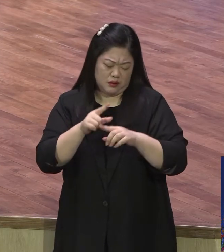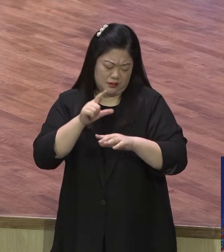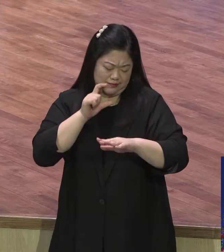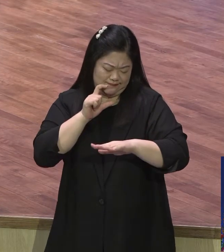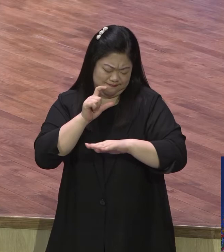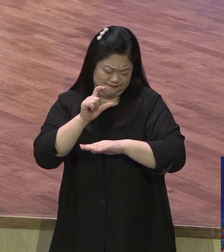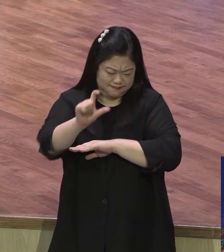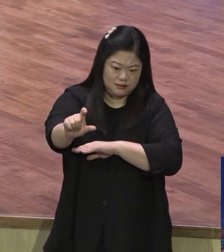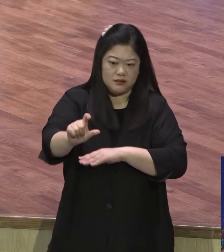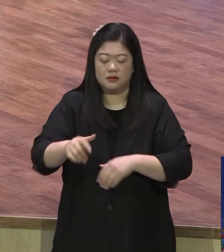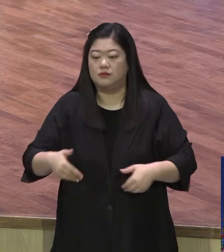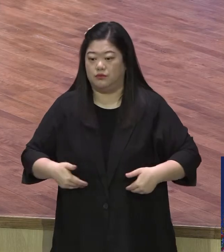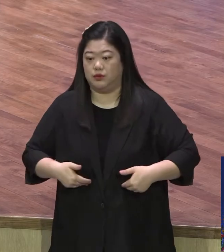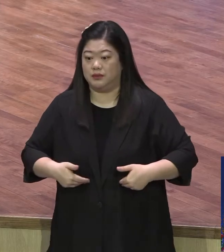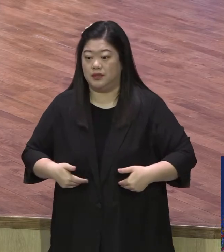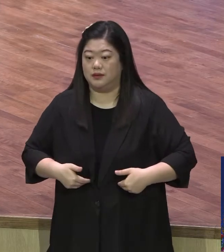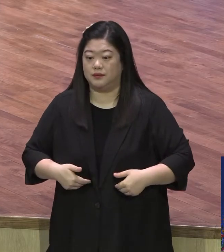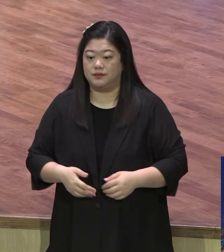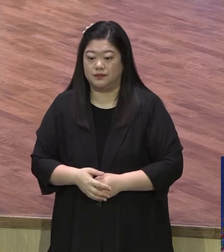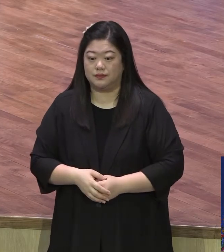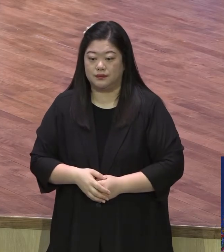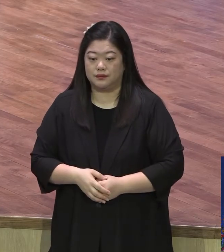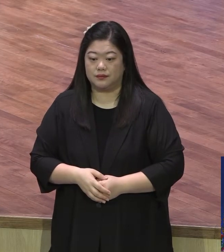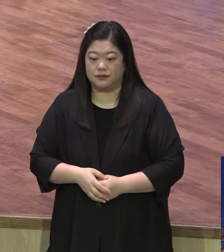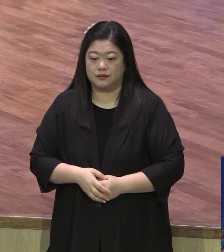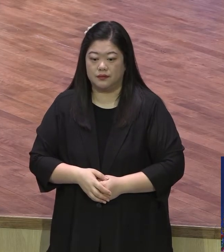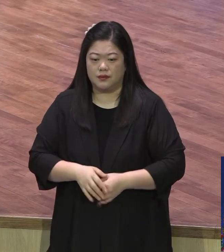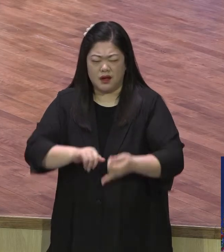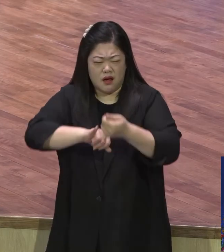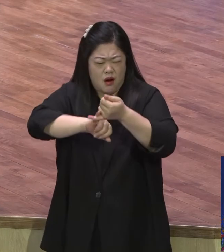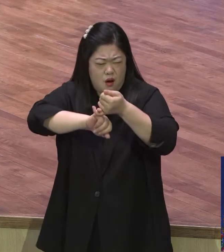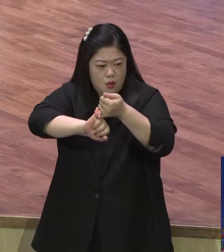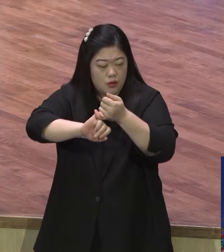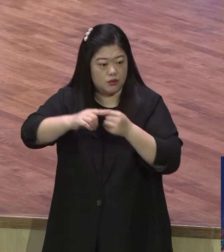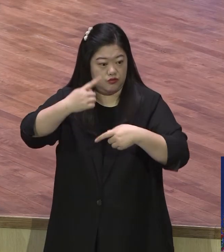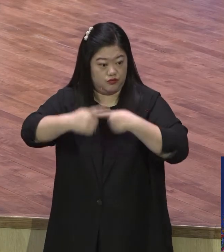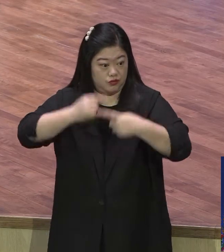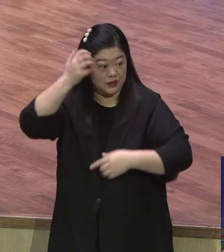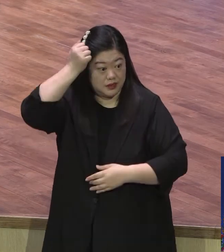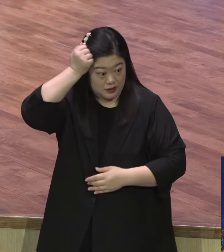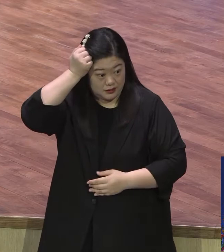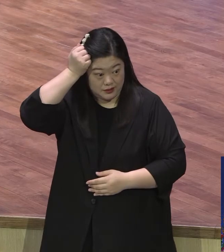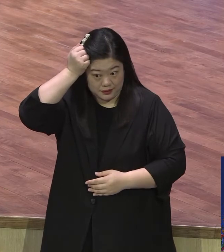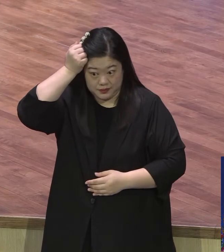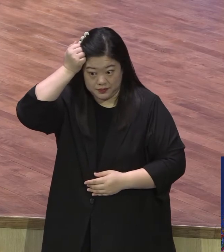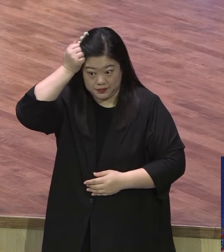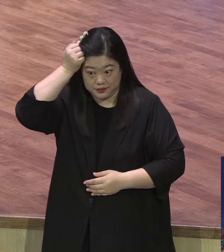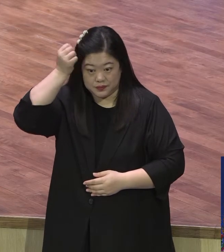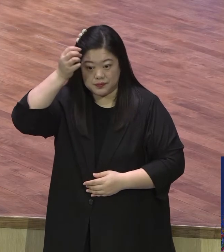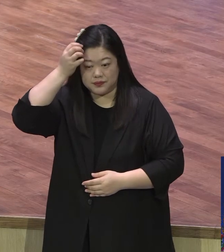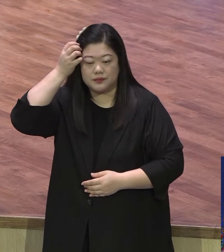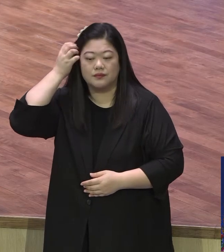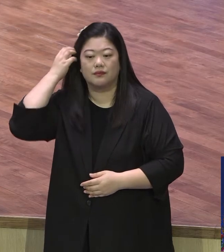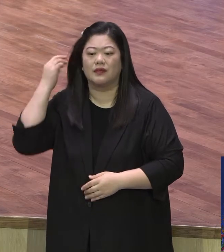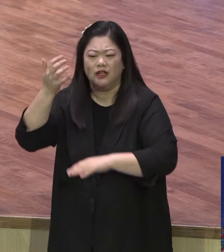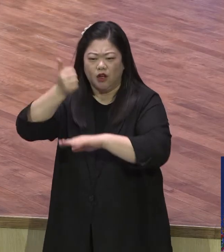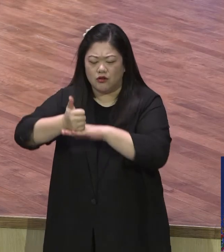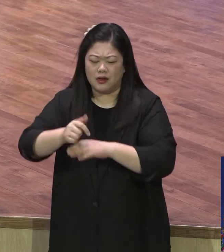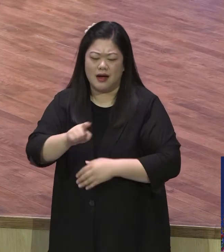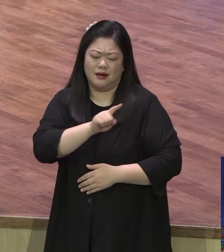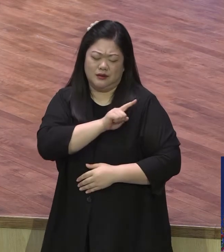됩니다 이걸 분명히 알고 모든 성교사들과 전성도는 가장 멋지고 정교있는